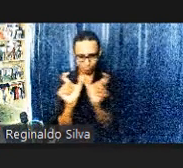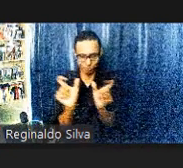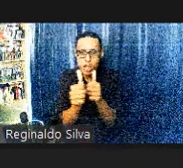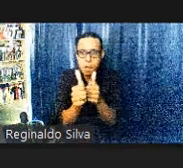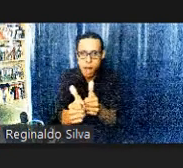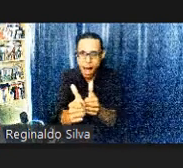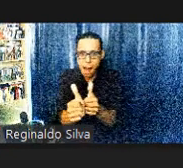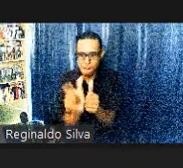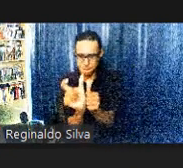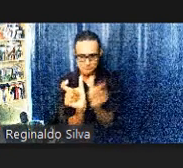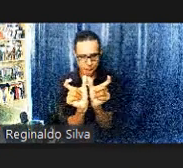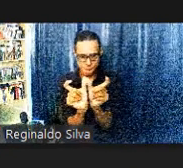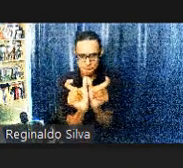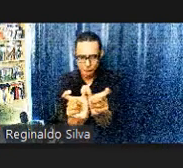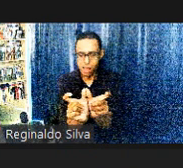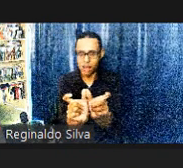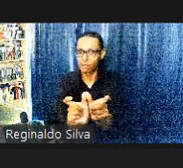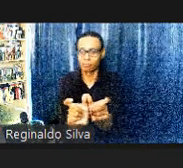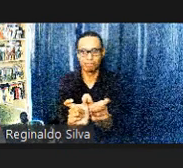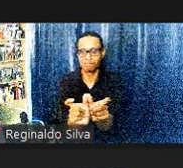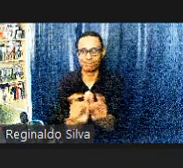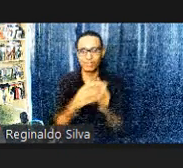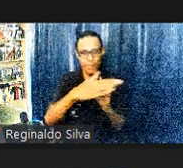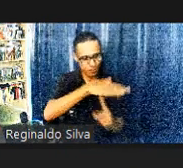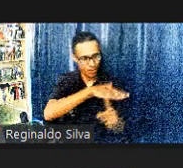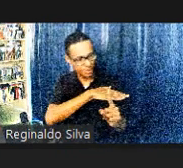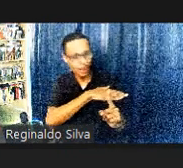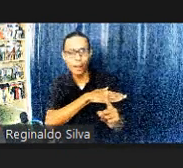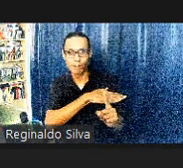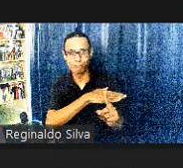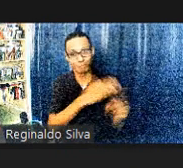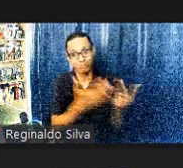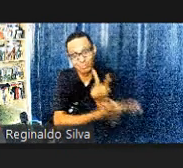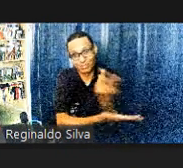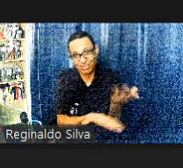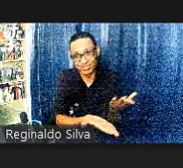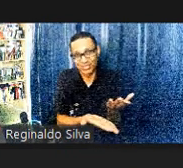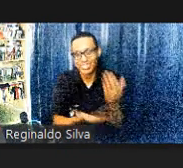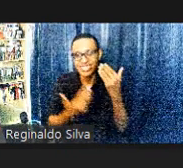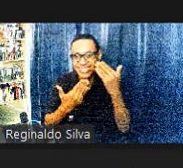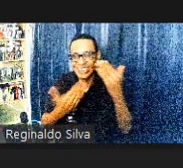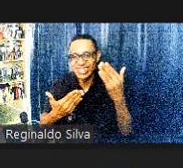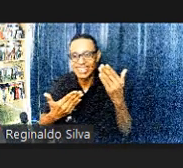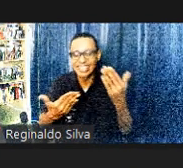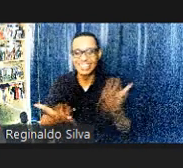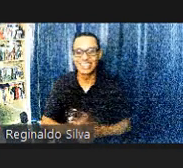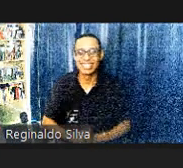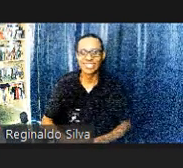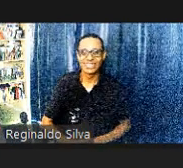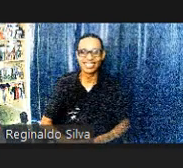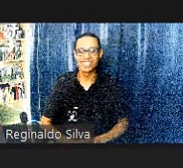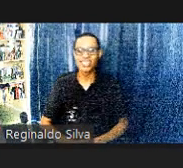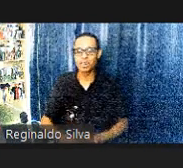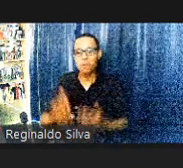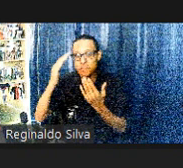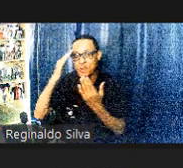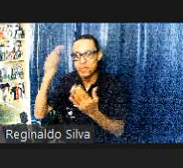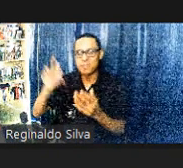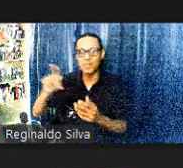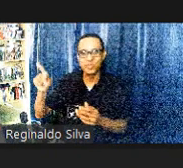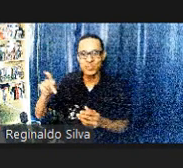o avatar é capaz de fazer. Eu agradeço muito. Obrigada. Obrigada, professora